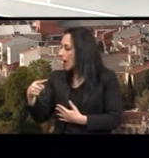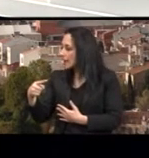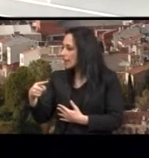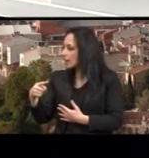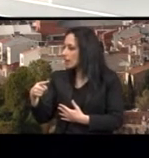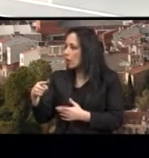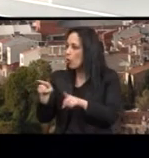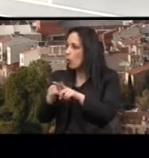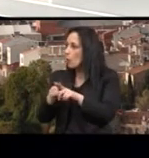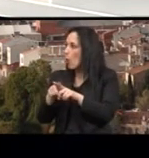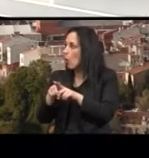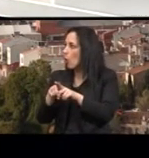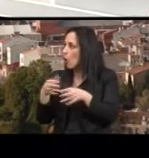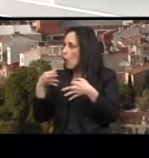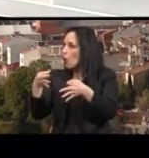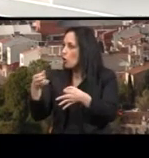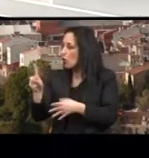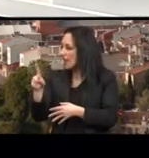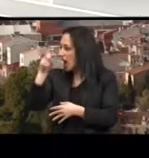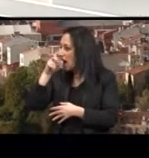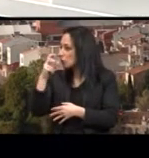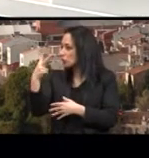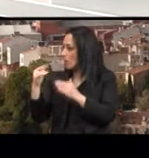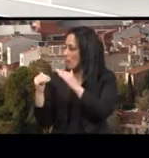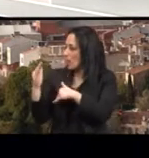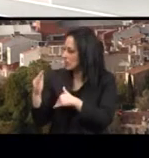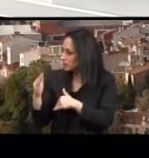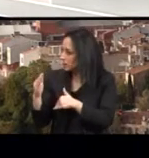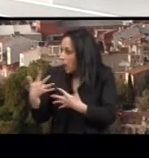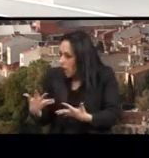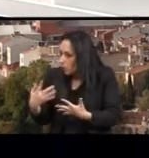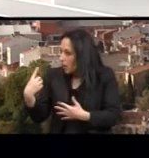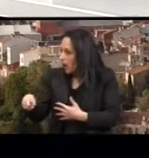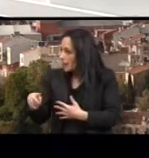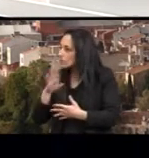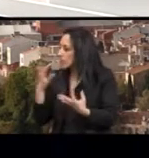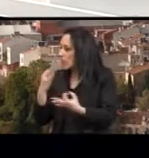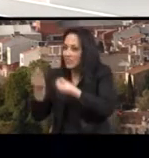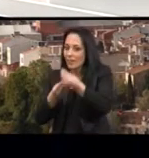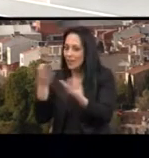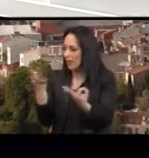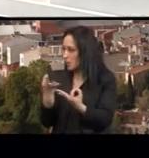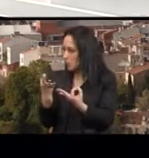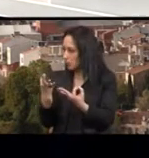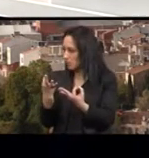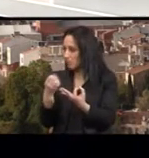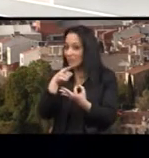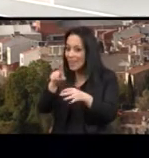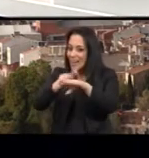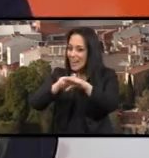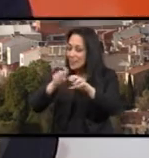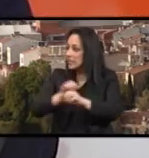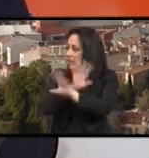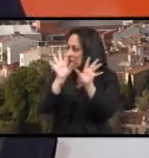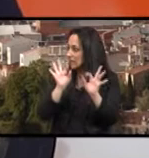a la tercera edat i què fem amb ells, no? Ells tenen certes característiques molt clares i en un